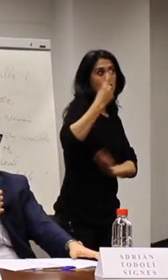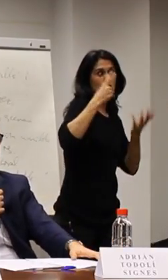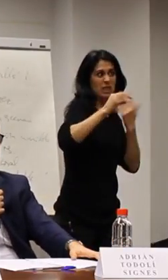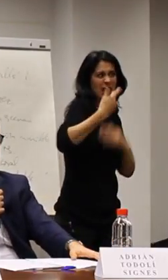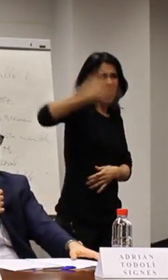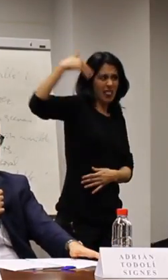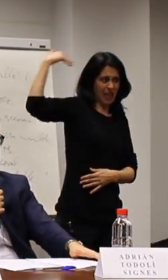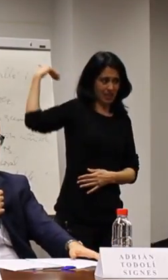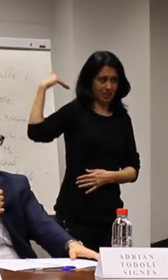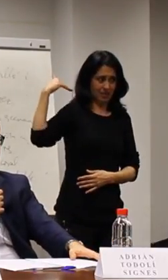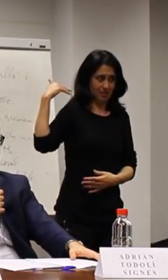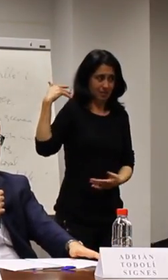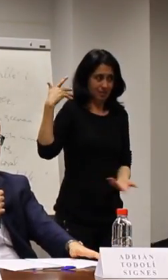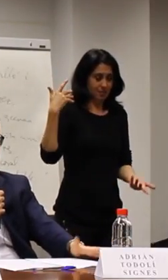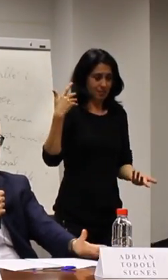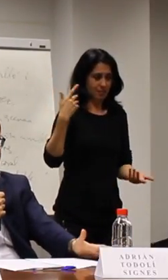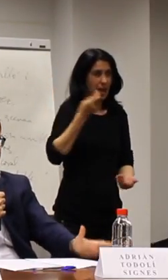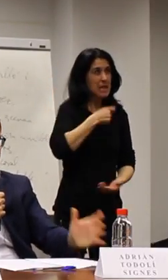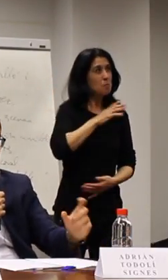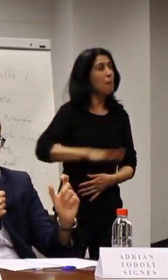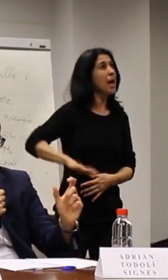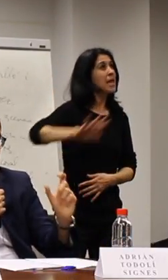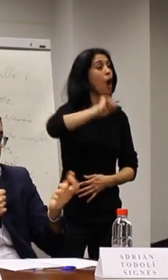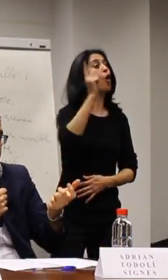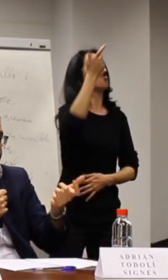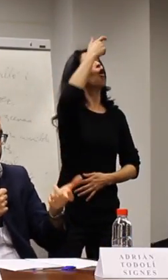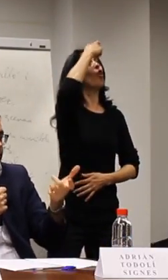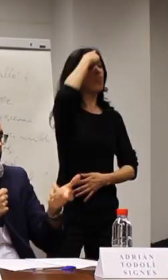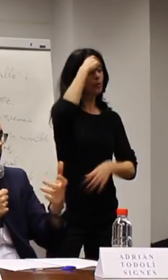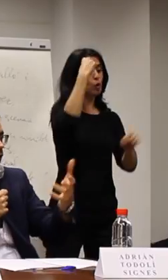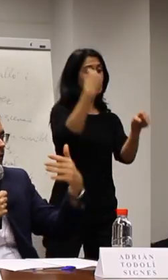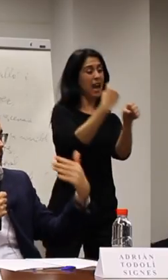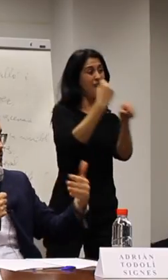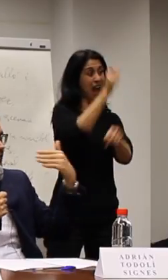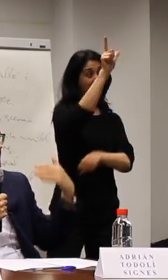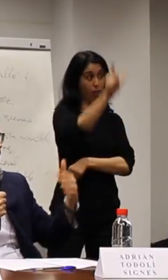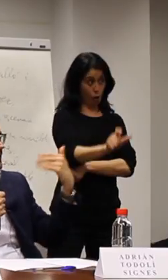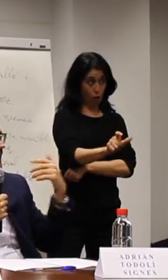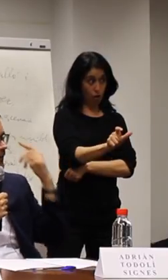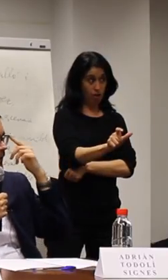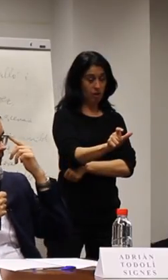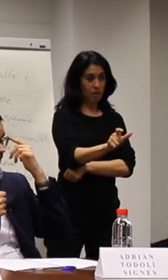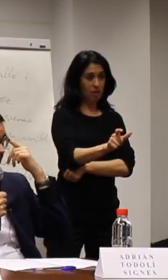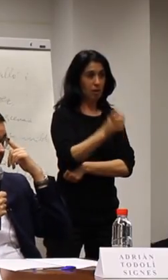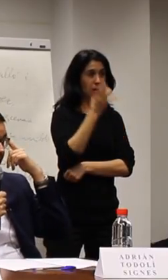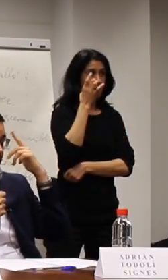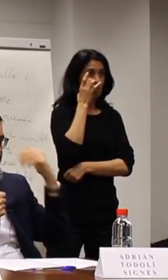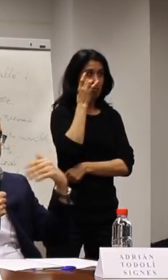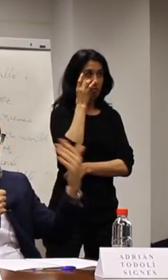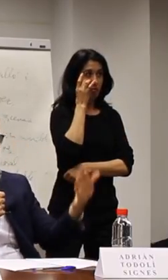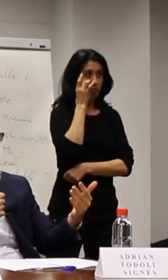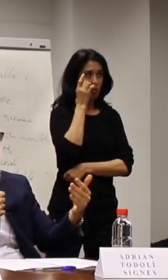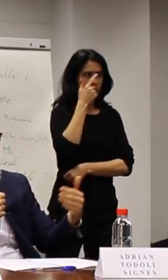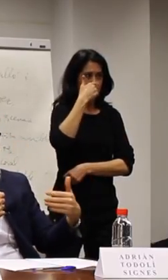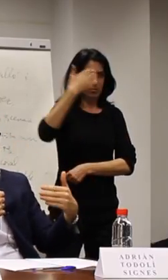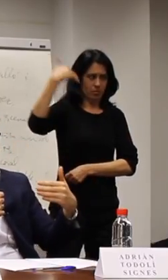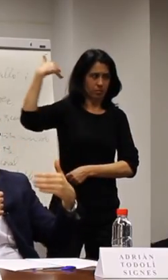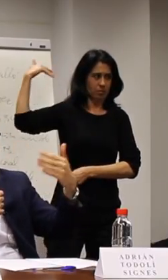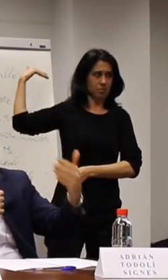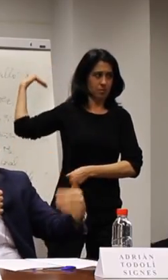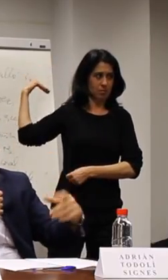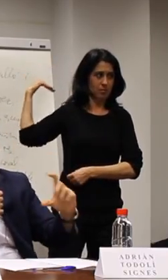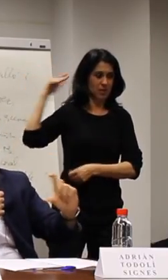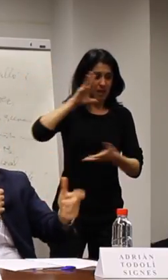antes en España, el concepto es un concepto de trabajador pues que efectivamente tiene mucho tiempo y